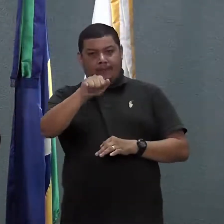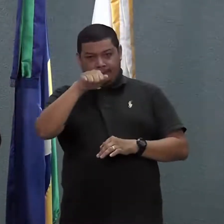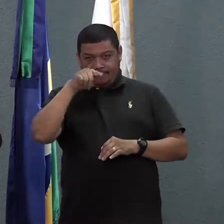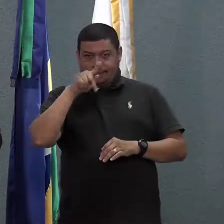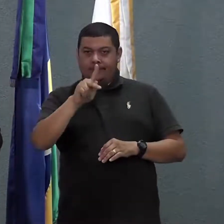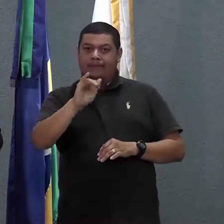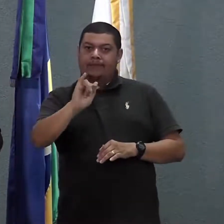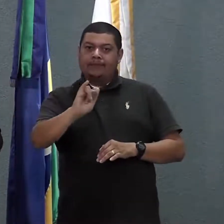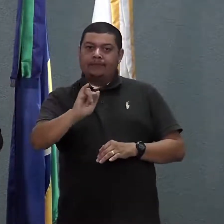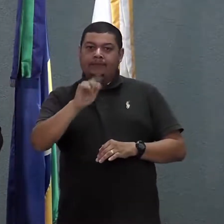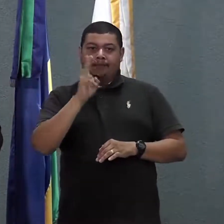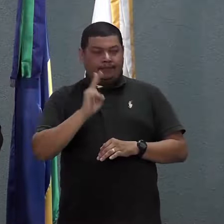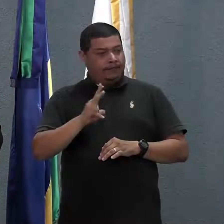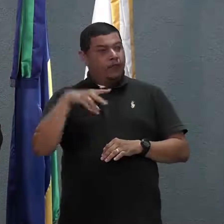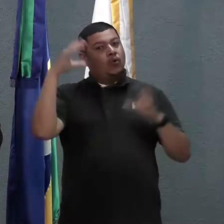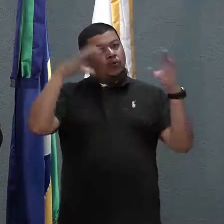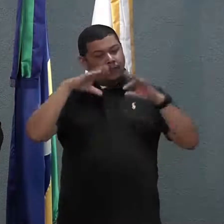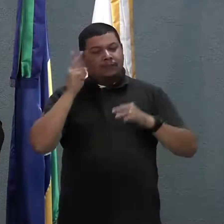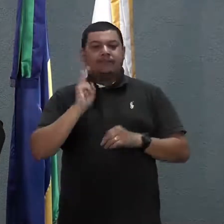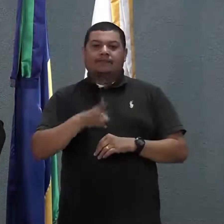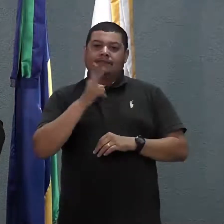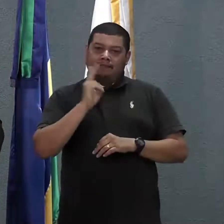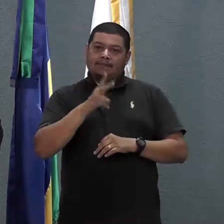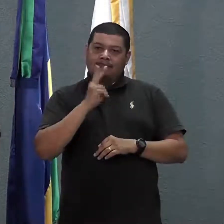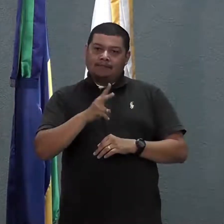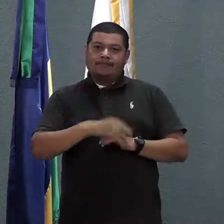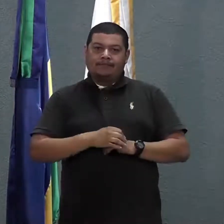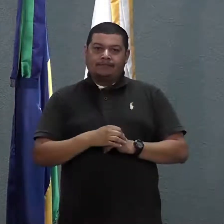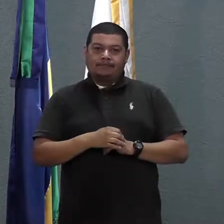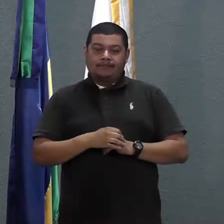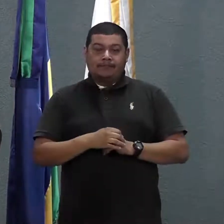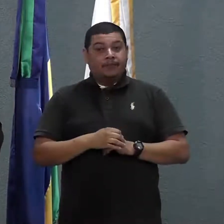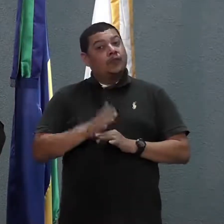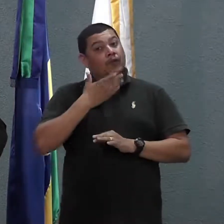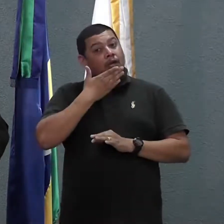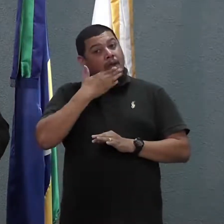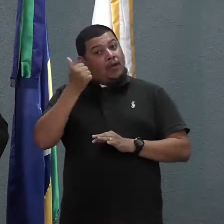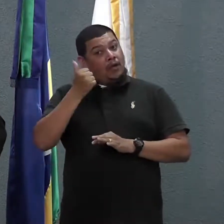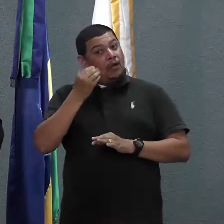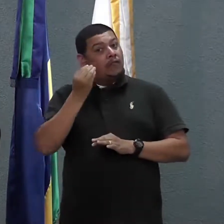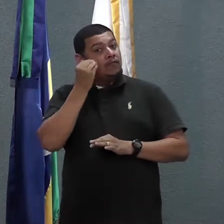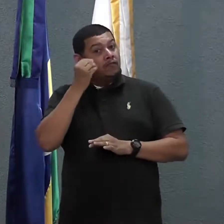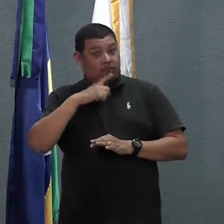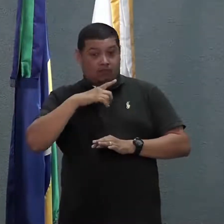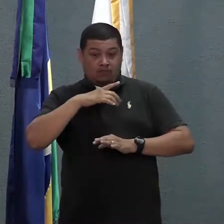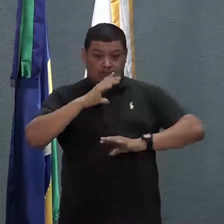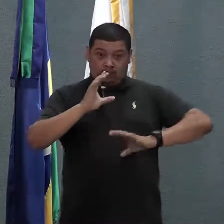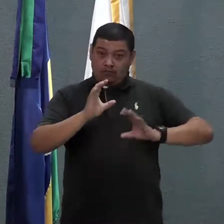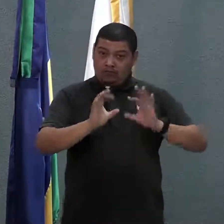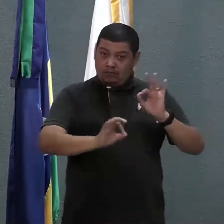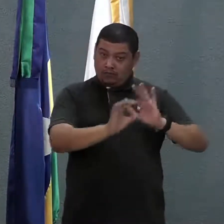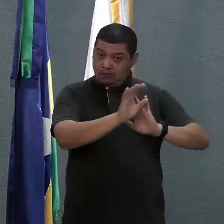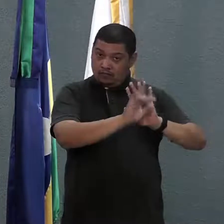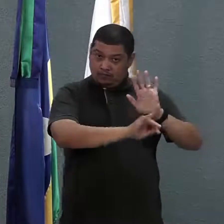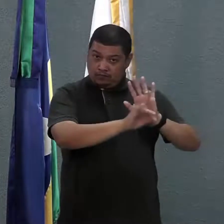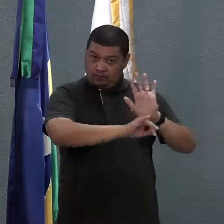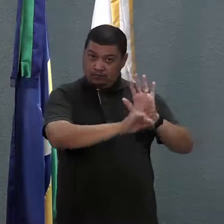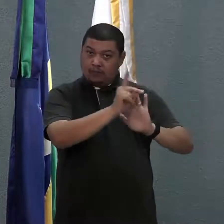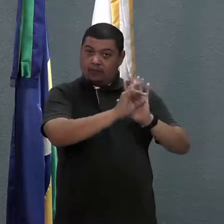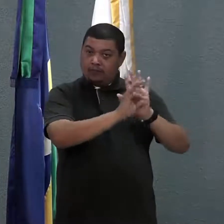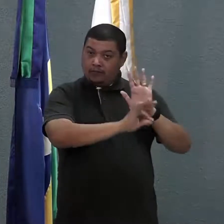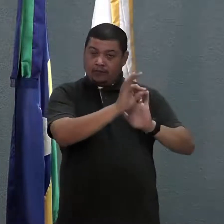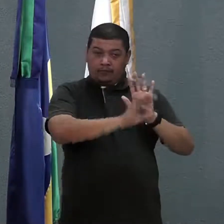que toda vez que chove é a mesma novela, é melhor rever os projetos. Ou você rever os projetos